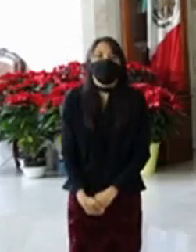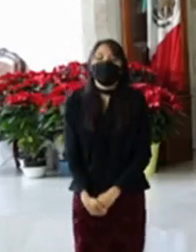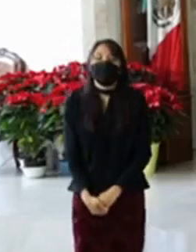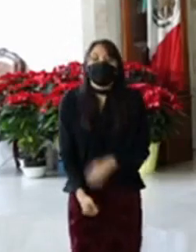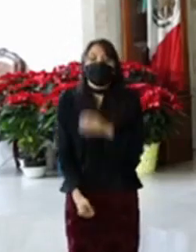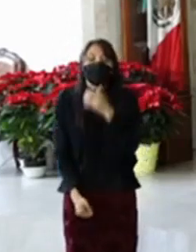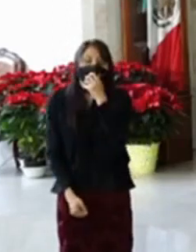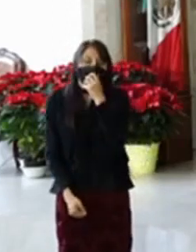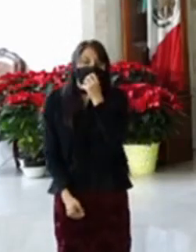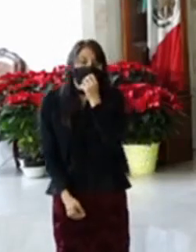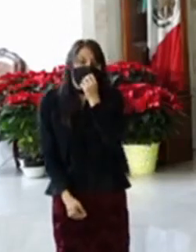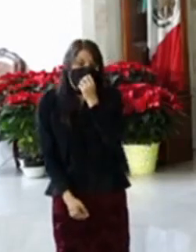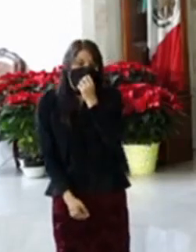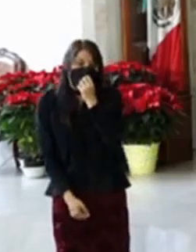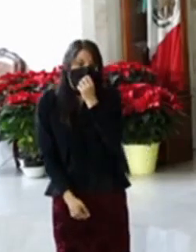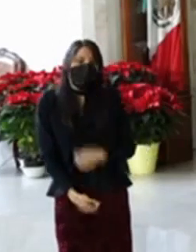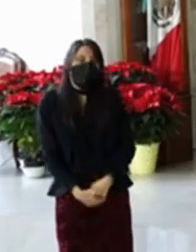Nadie puede vivir